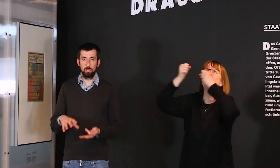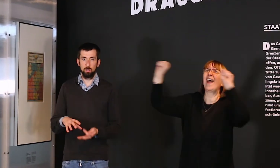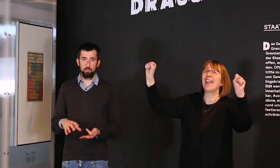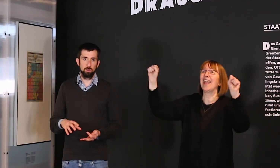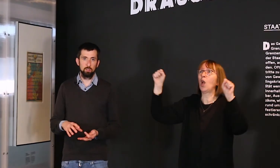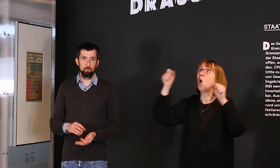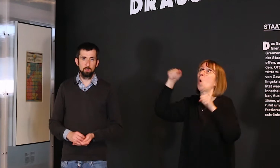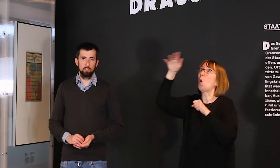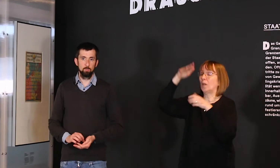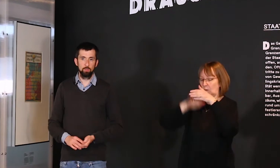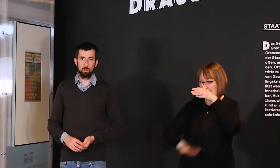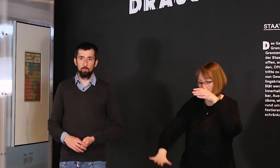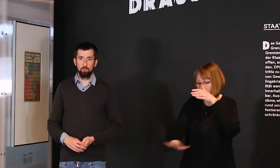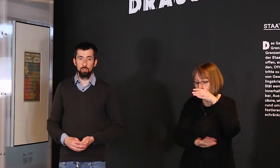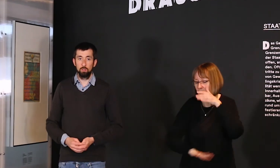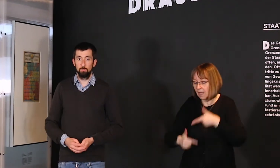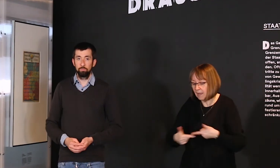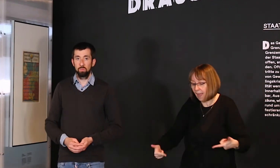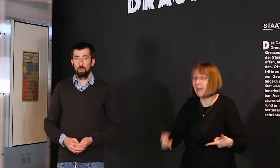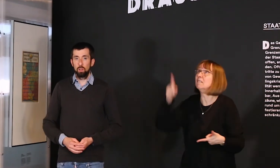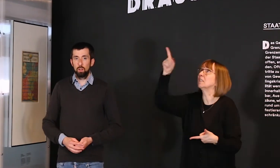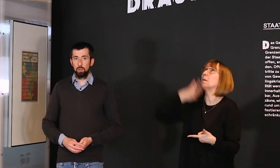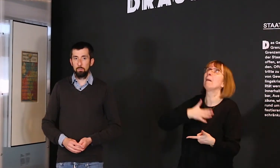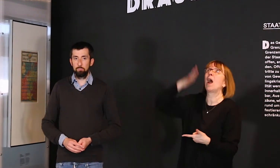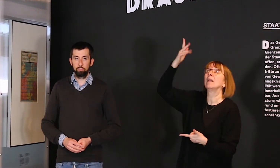gehört er zu den Ländern, die sich unter diesem Luftraum befinden?